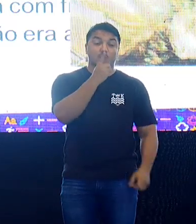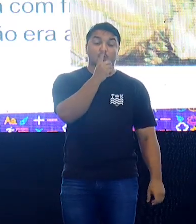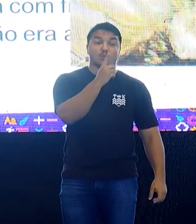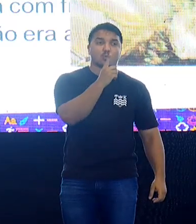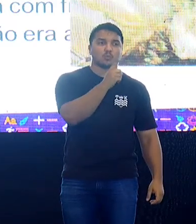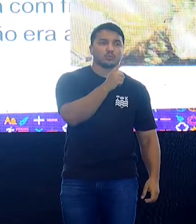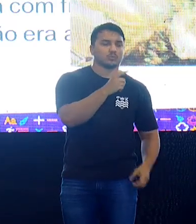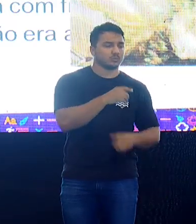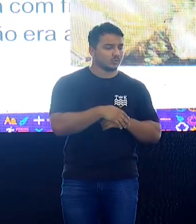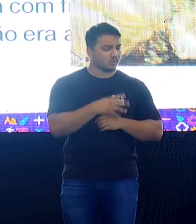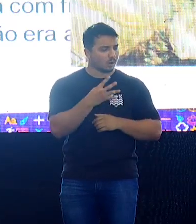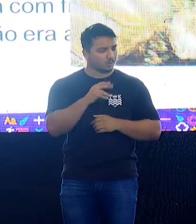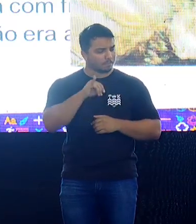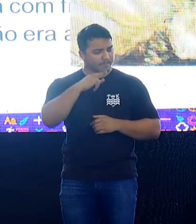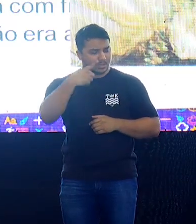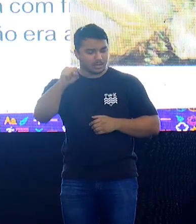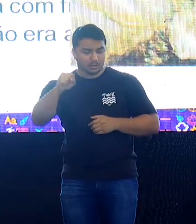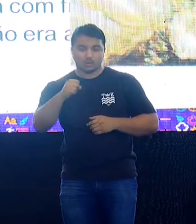de pedra,